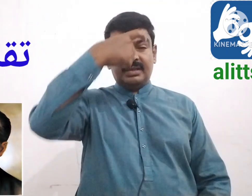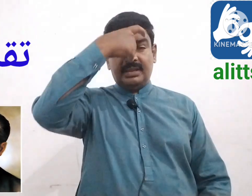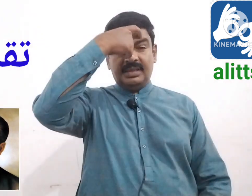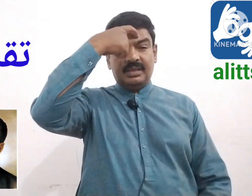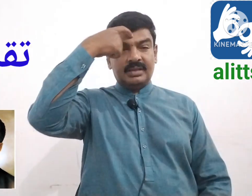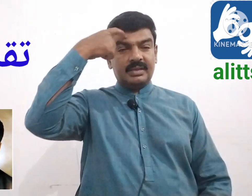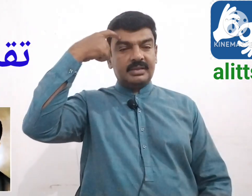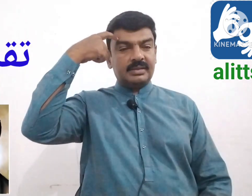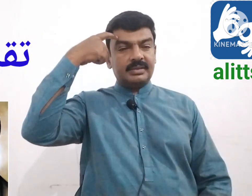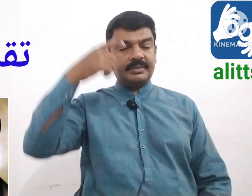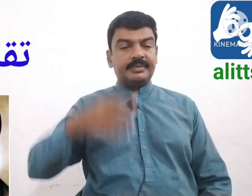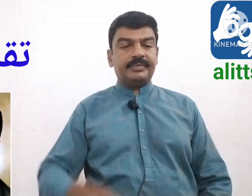तकदीर,